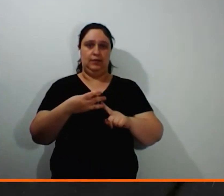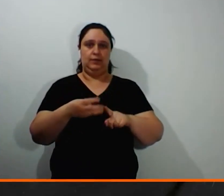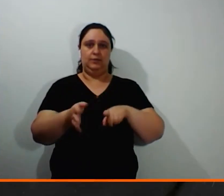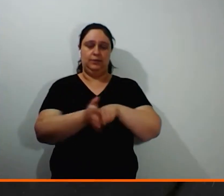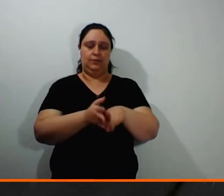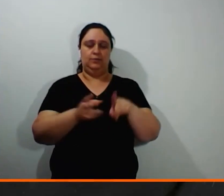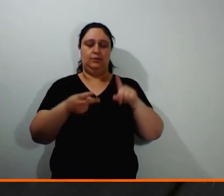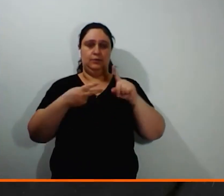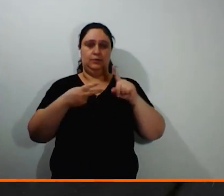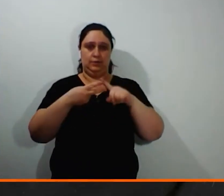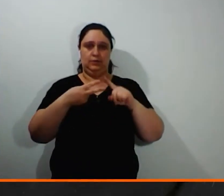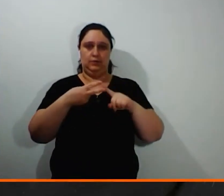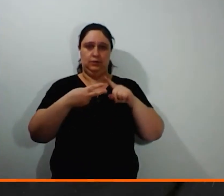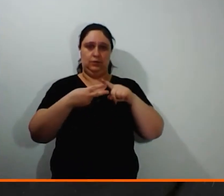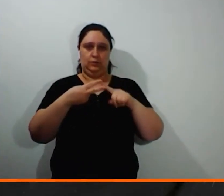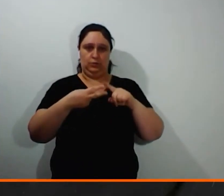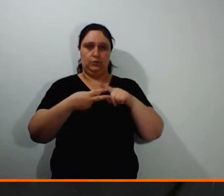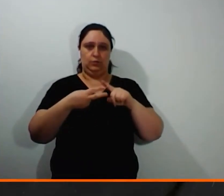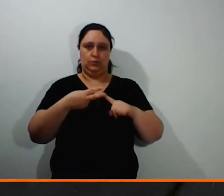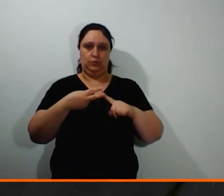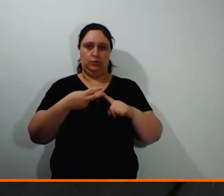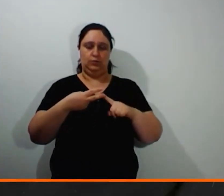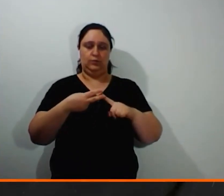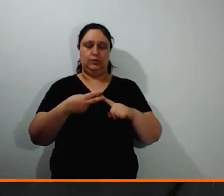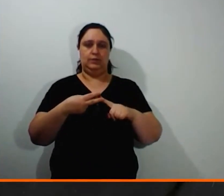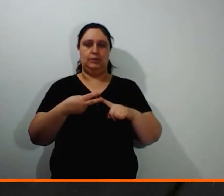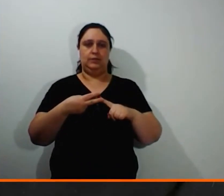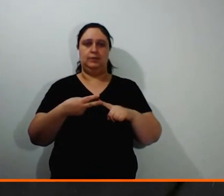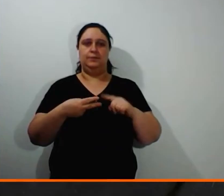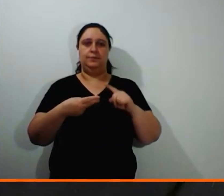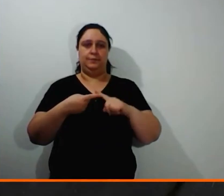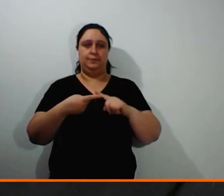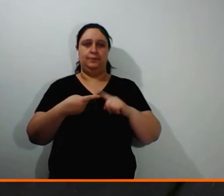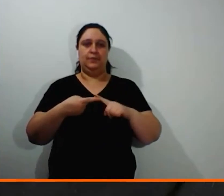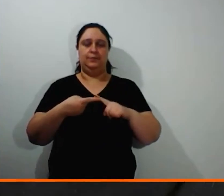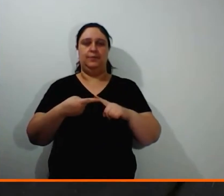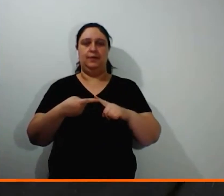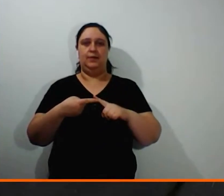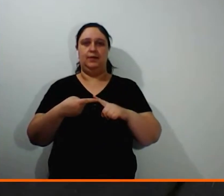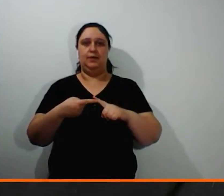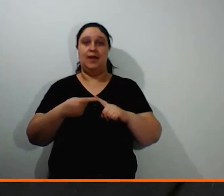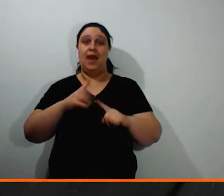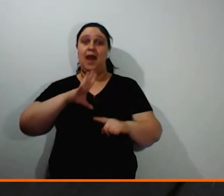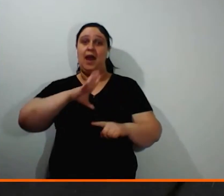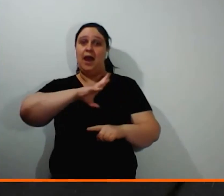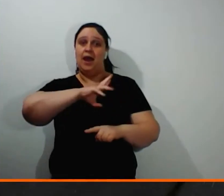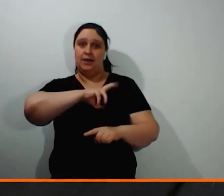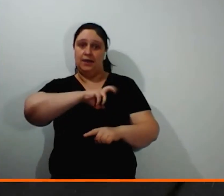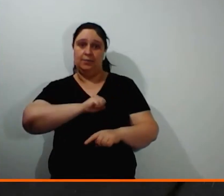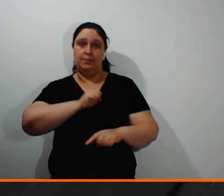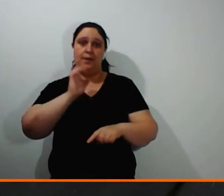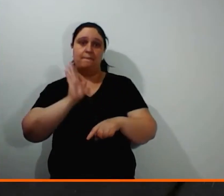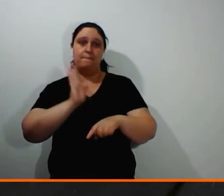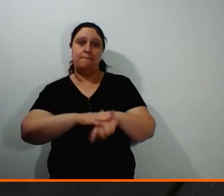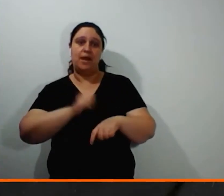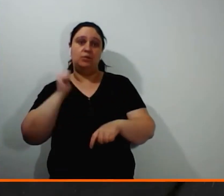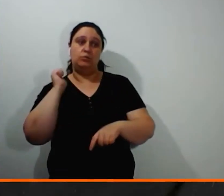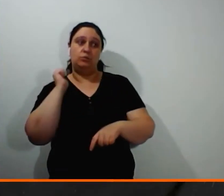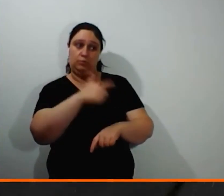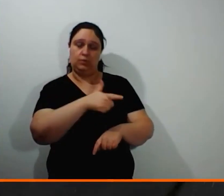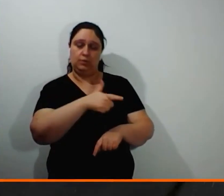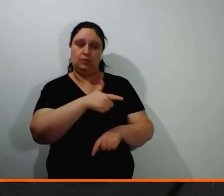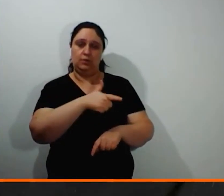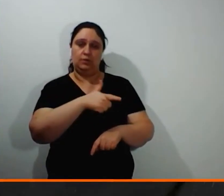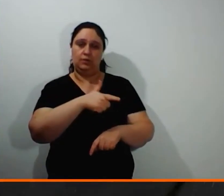Senhor fez a pergunta para o Pedro: Simão, filho de João, ama-me mais do que esses outros? Esse